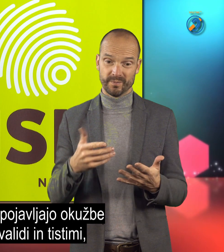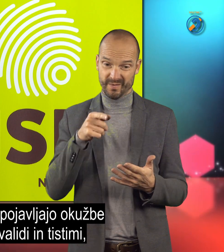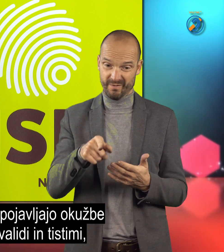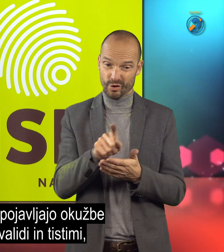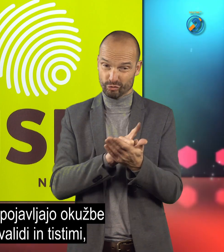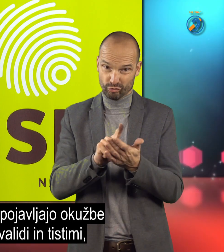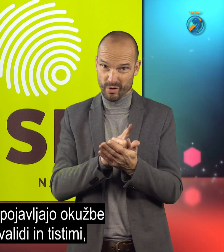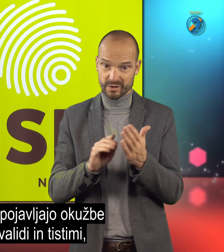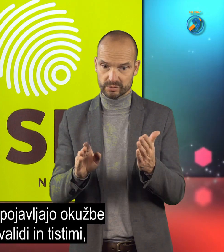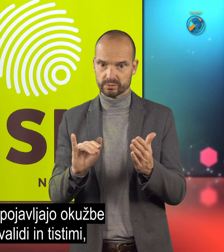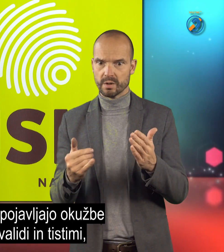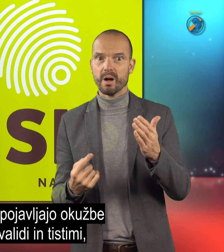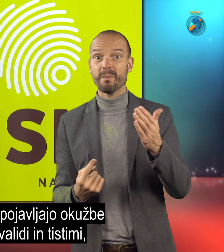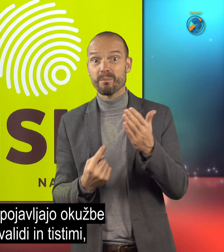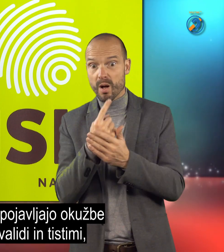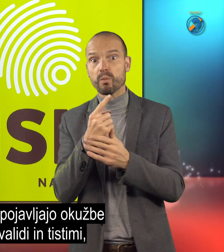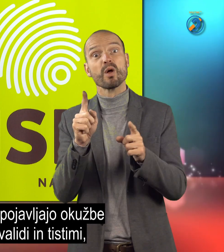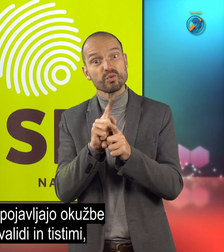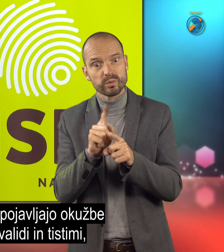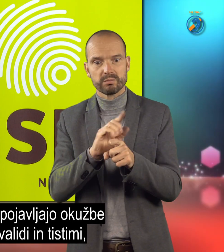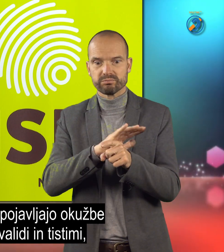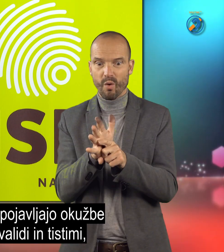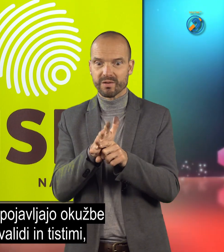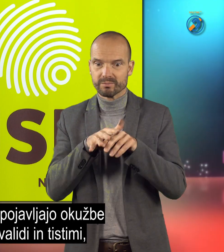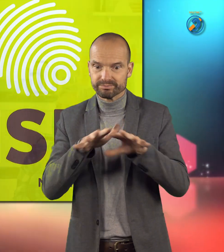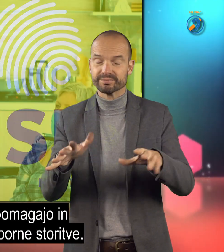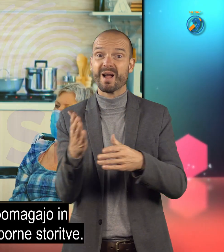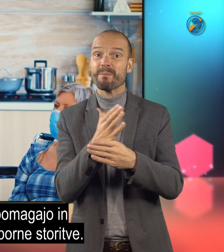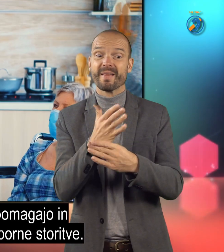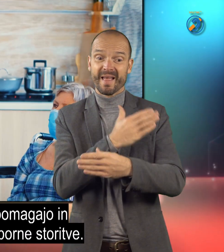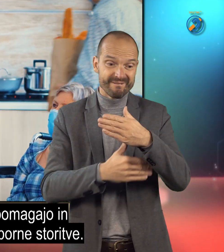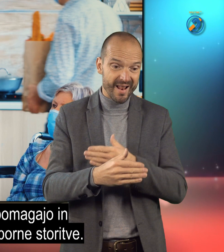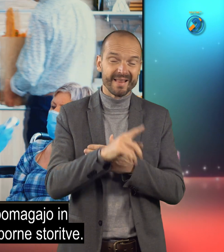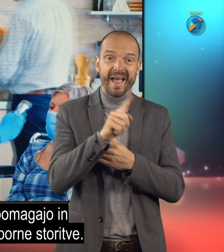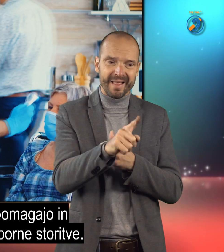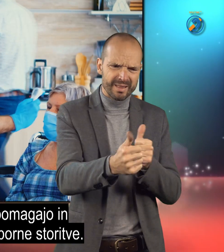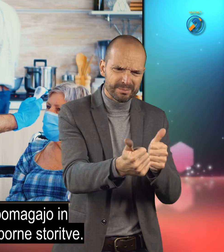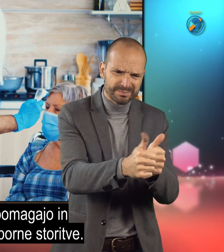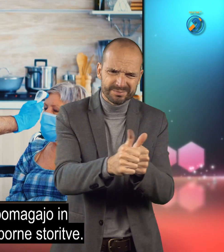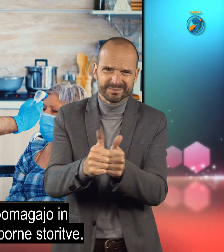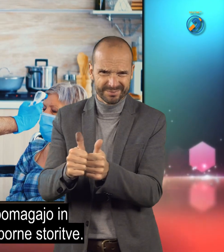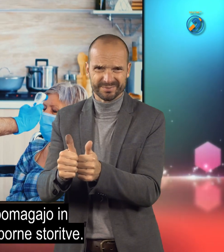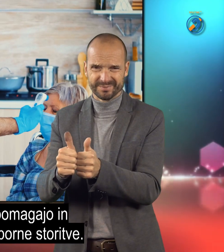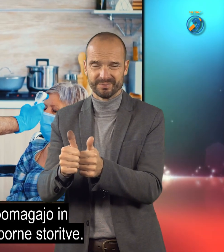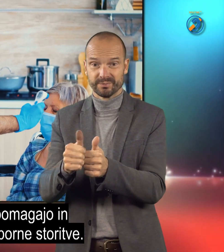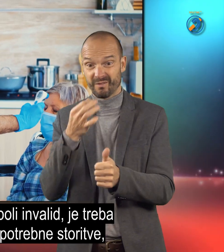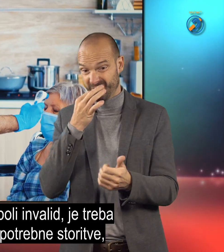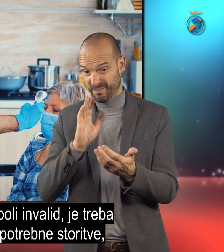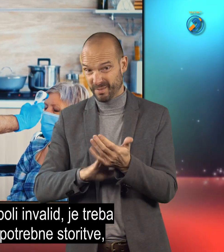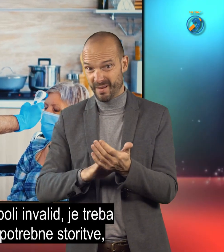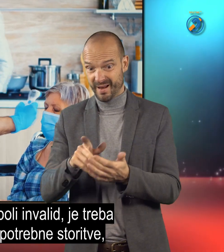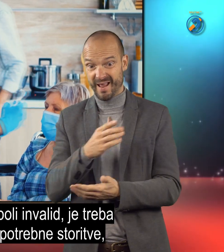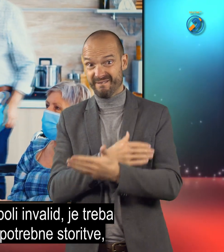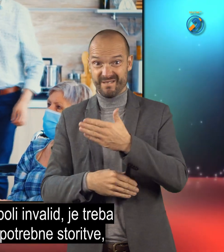V tem času se seveda pojavljajo tudi okužbe med invalidi in med tistimi, ki nam pomagajo, ki nam nudijo podporne storitve. V primeru,